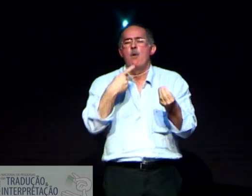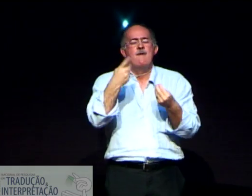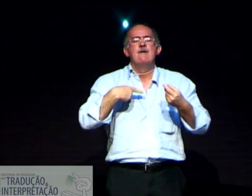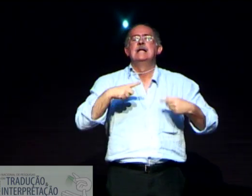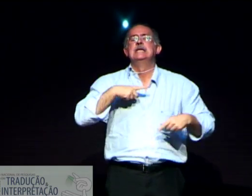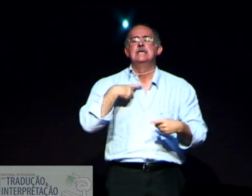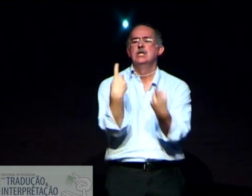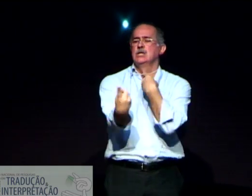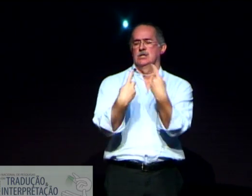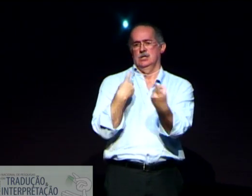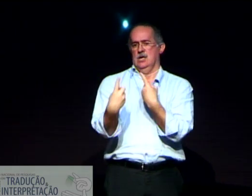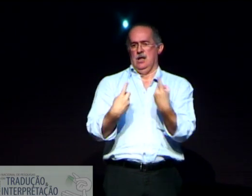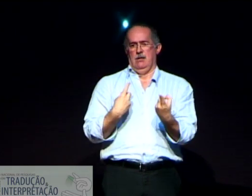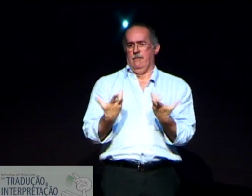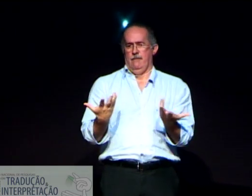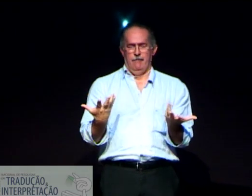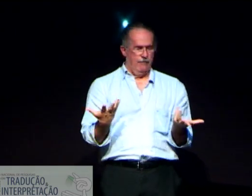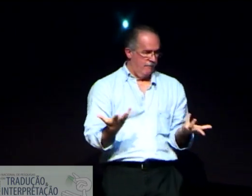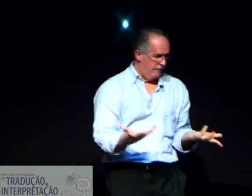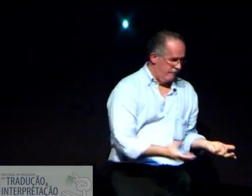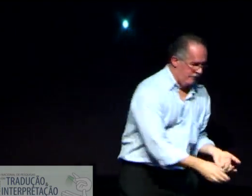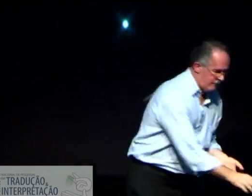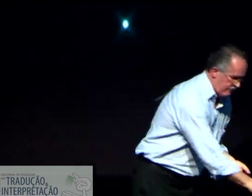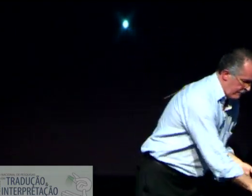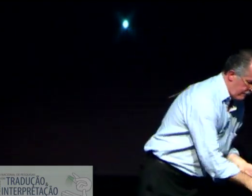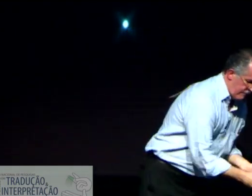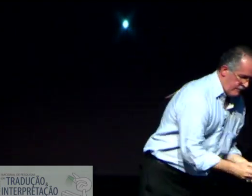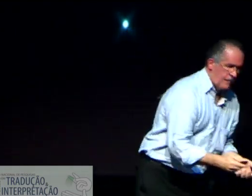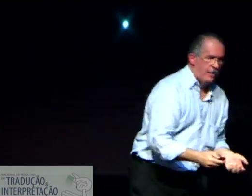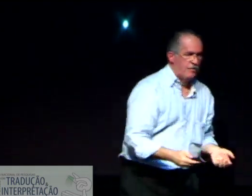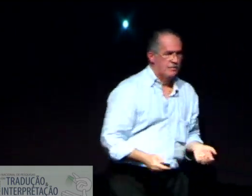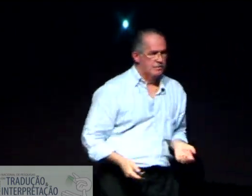aos outros. É dialógico.